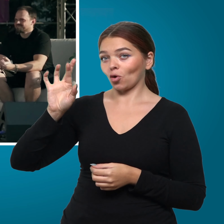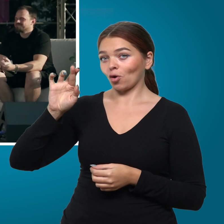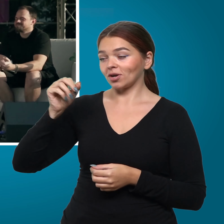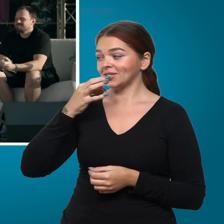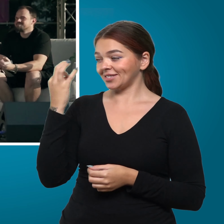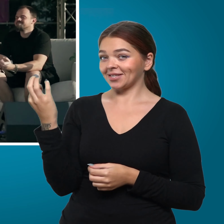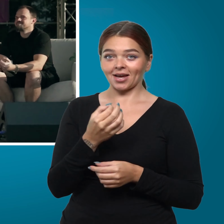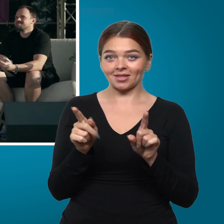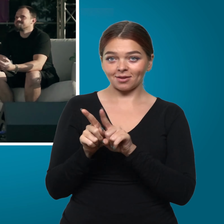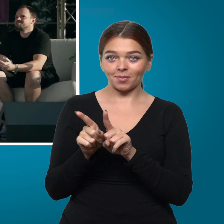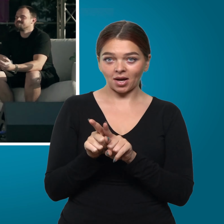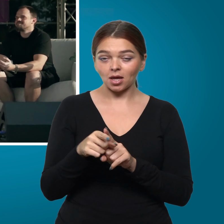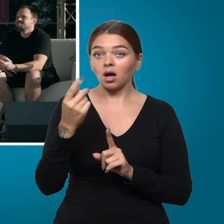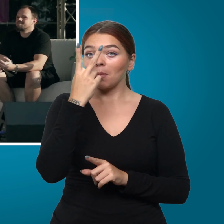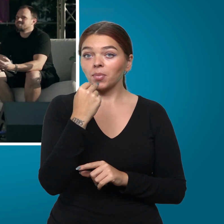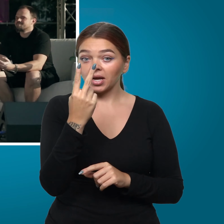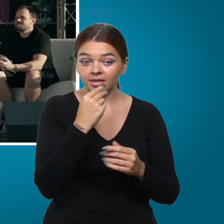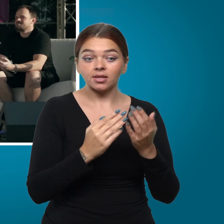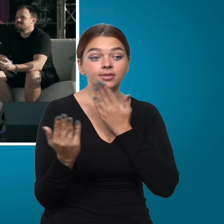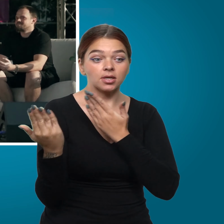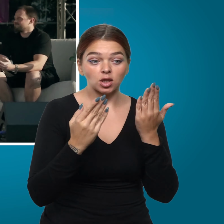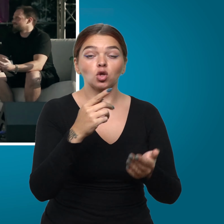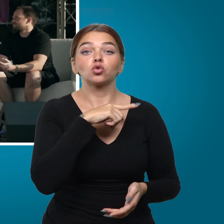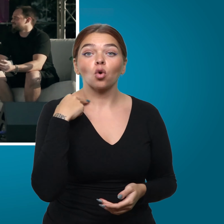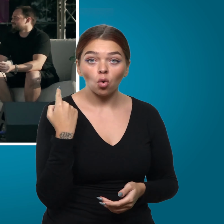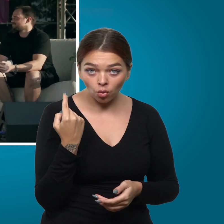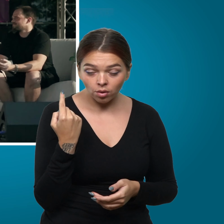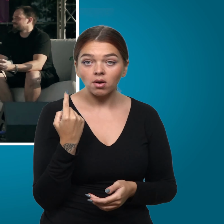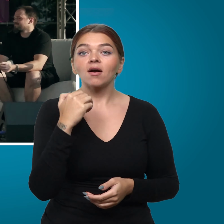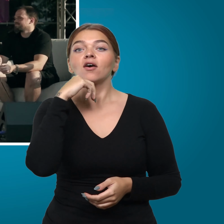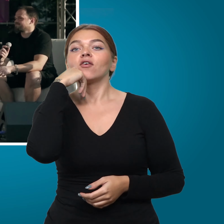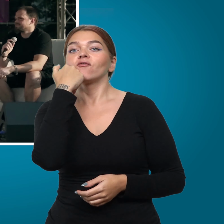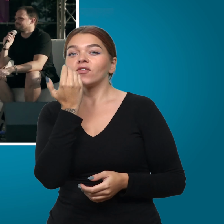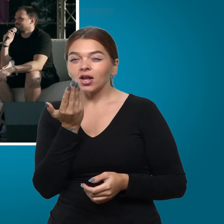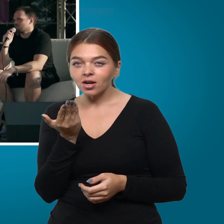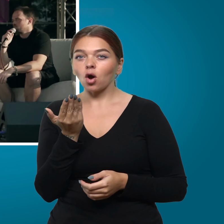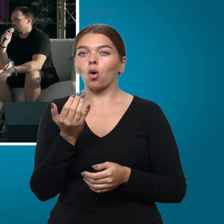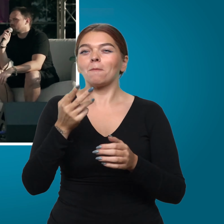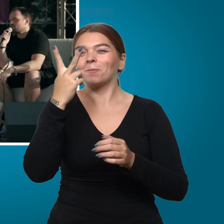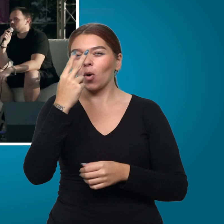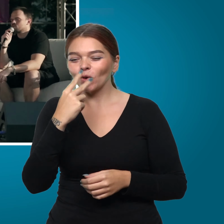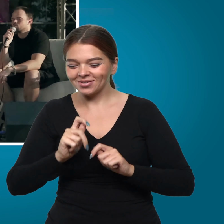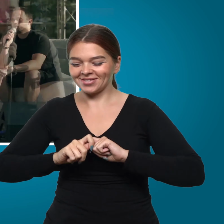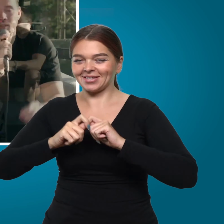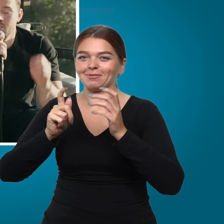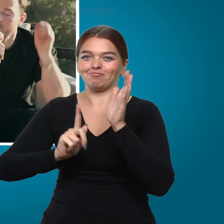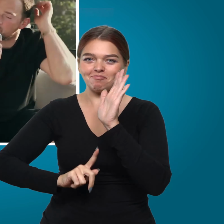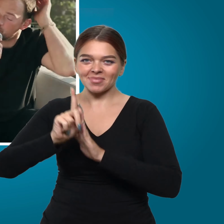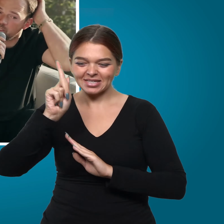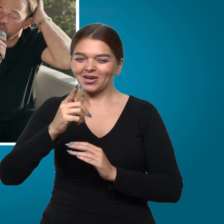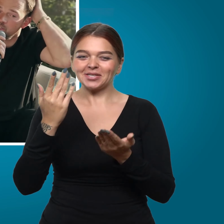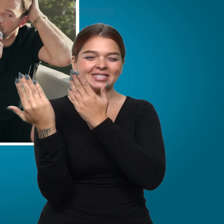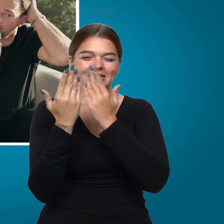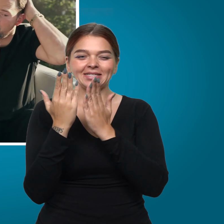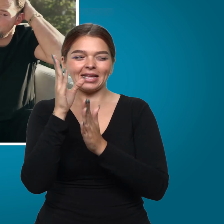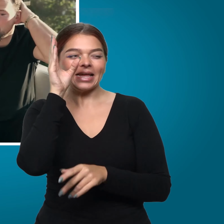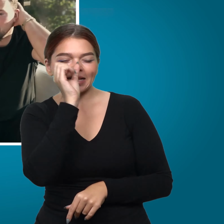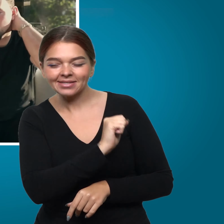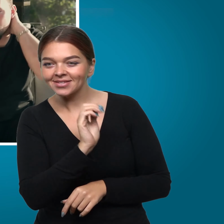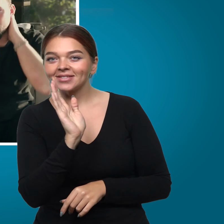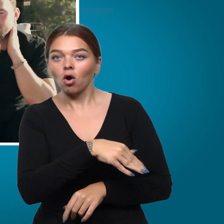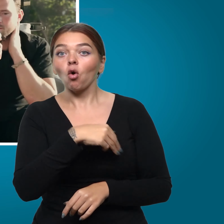nieko nebenorėjo nei skaityti, nei matyti, ir vėliau grįžai prie knygų vėl, gal, ne? Taip, taip, taip, paskui buvo grįžimas prie knygų. Šiaip